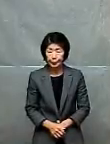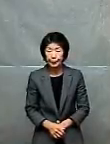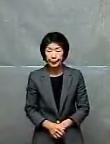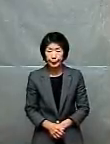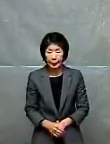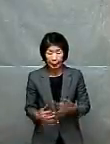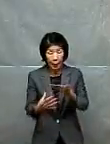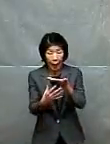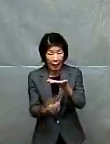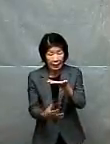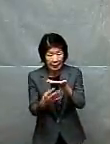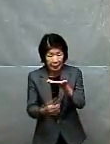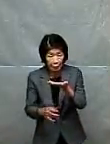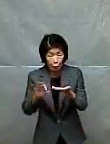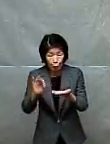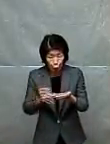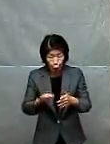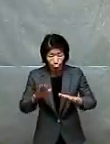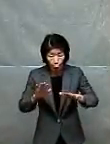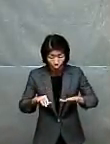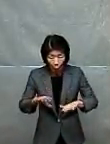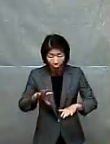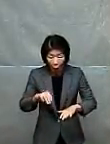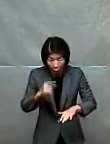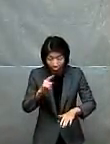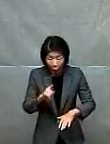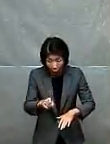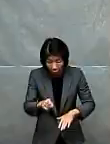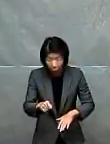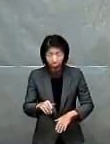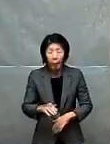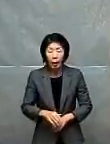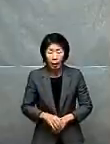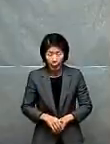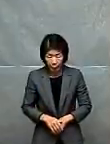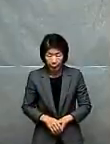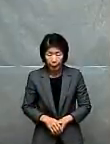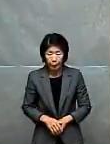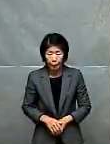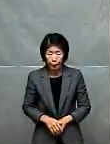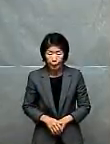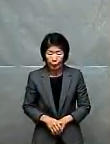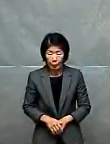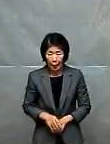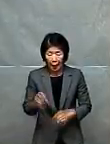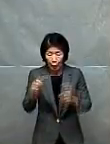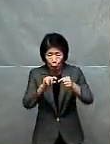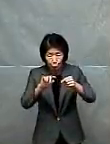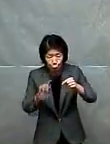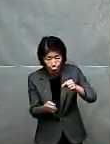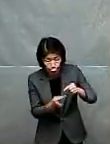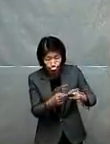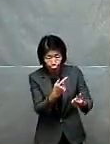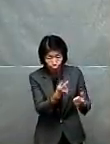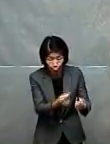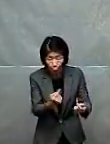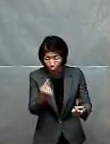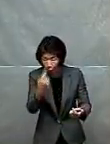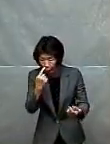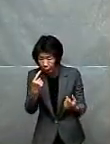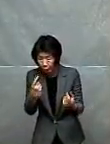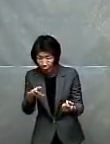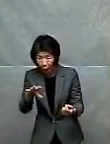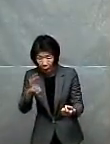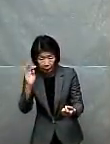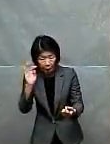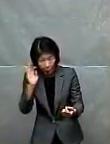印刷物というのも今回初めて、あ、こういうものかというふうに、まあ、事務局も私も初めて見たんであり